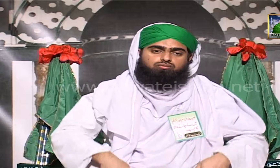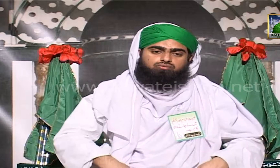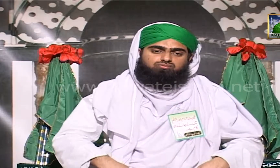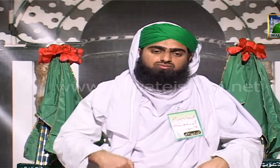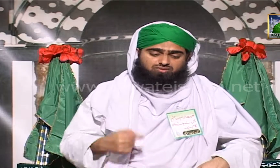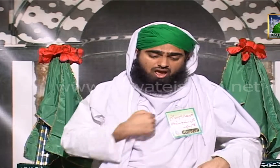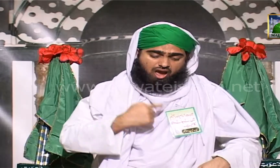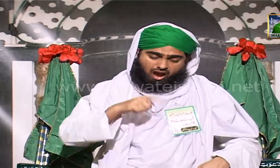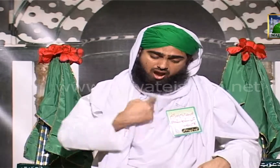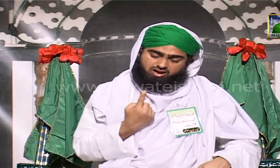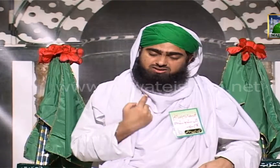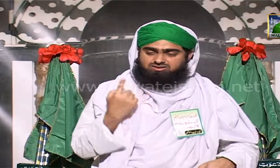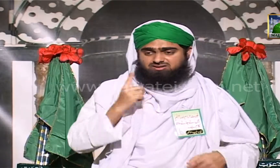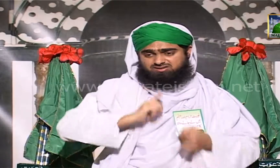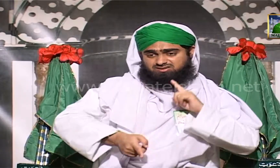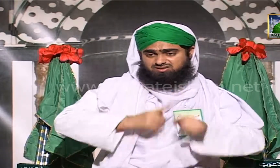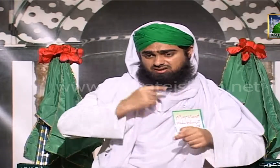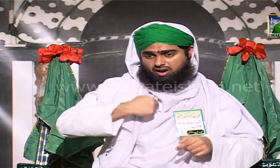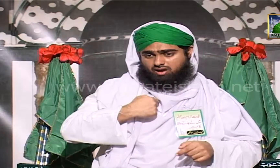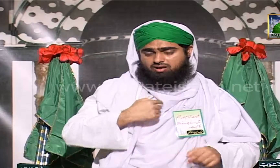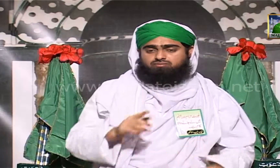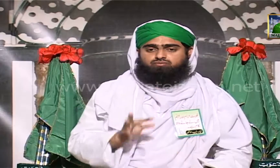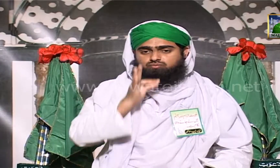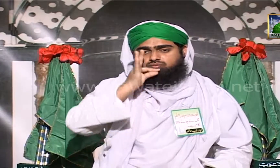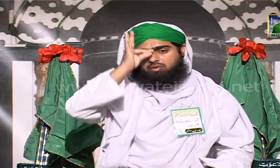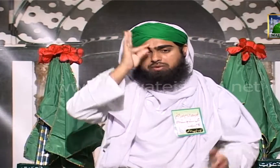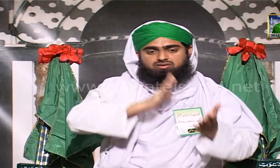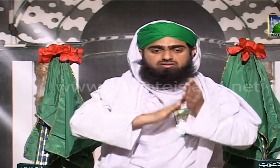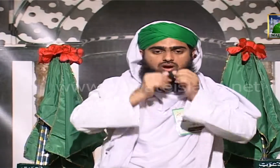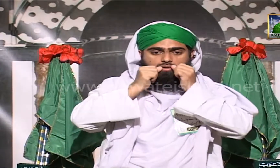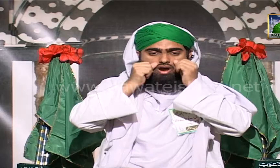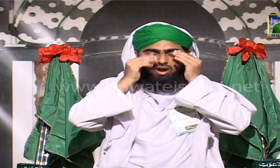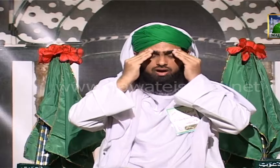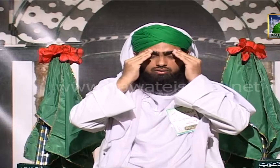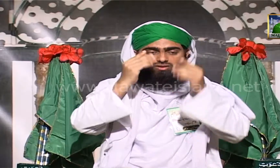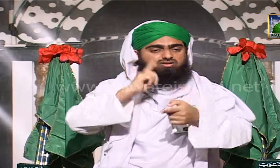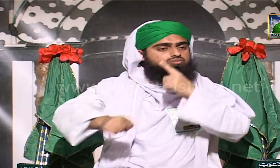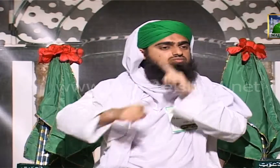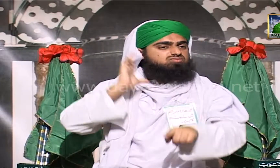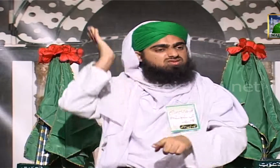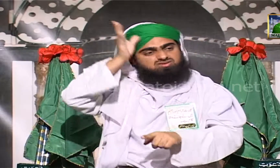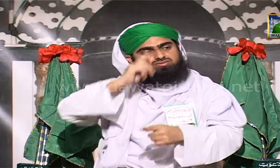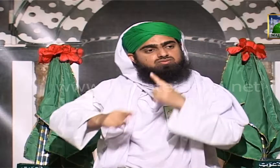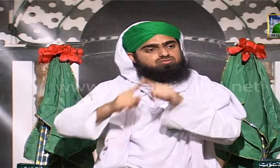ہے. جیسا کہ غزوے سے واپسی کے موقع پر ہمارے آقا صلی اللہ علیہ وسلم نے کچھ اس طرح ارشاد